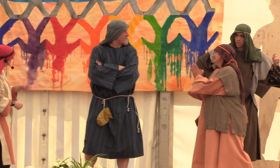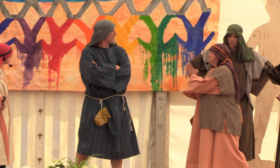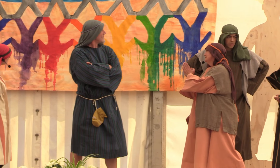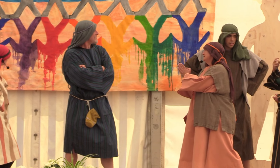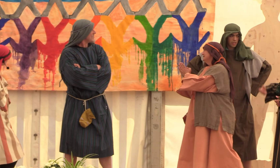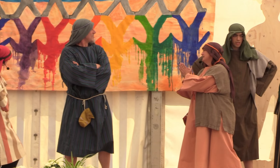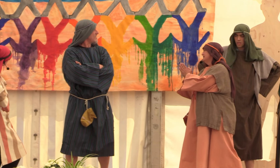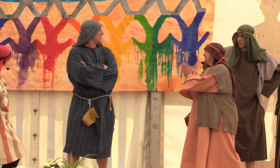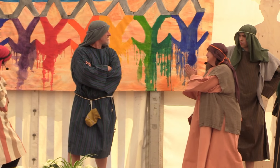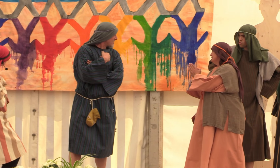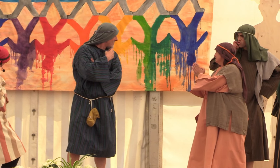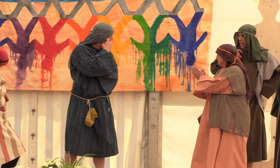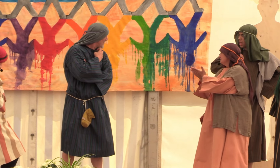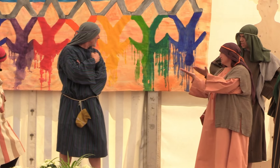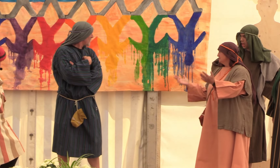Merkst du was?